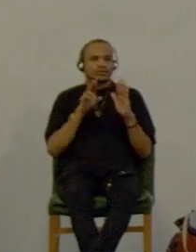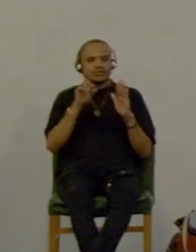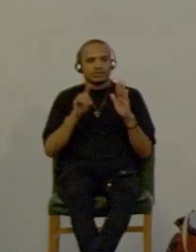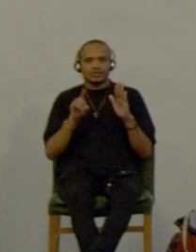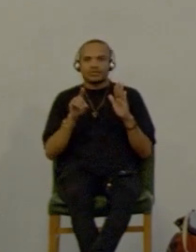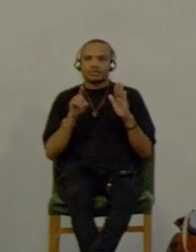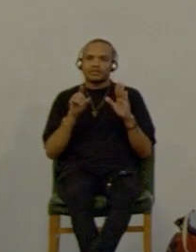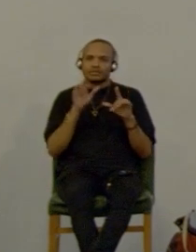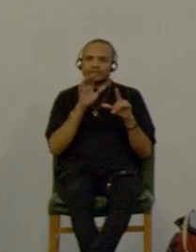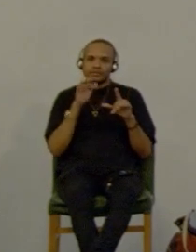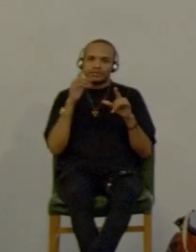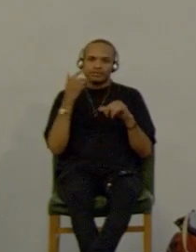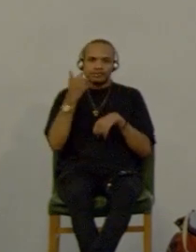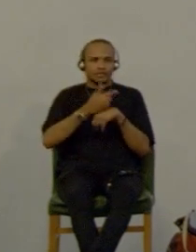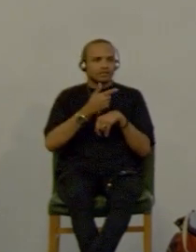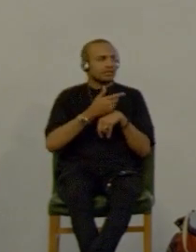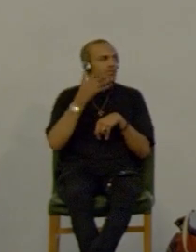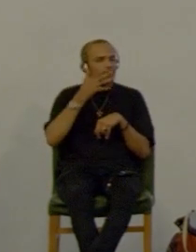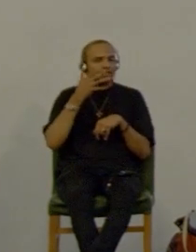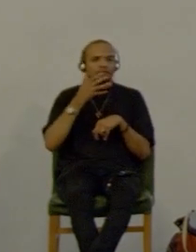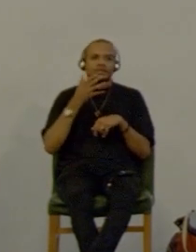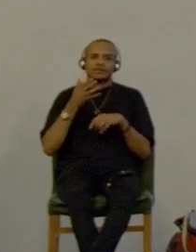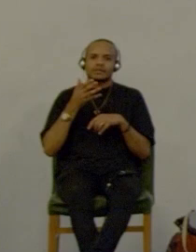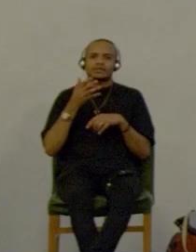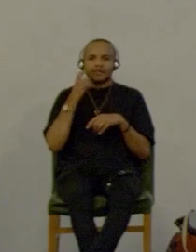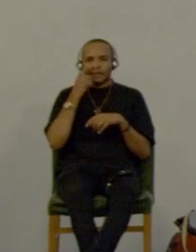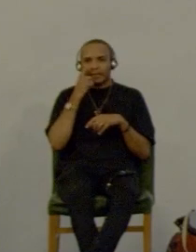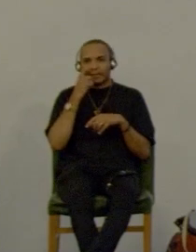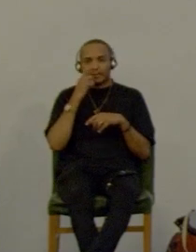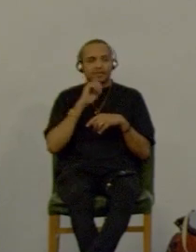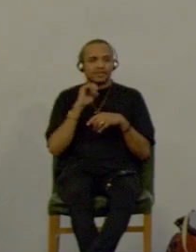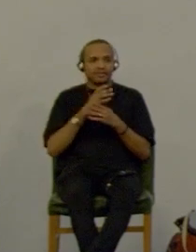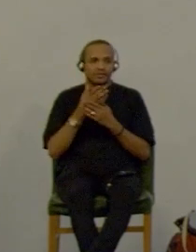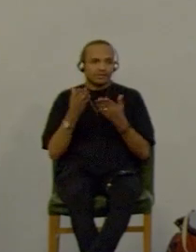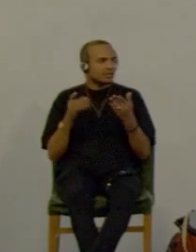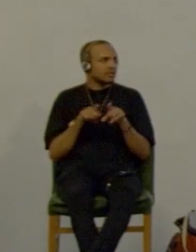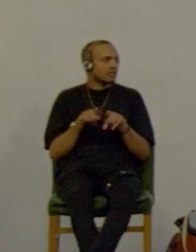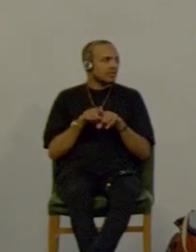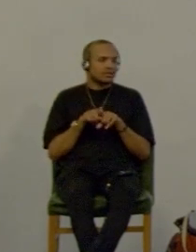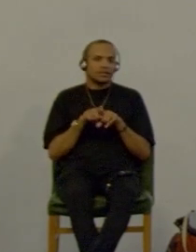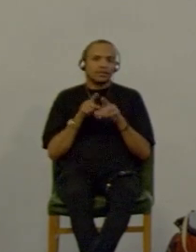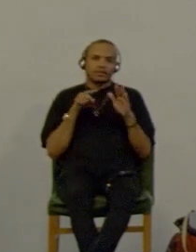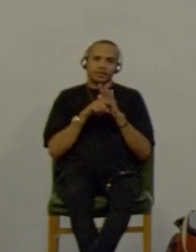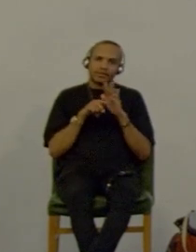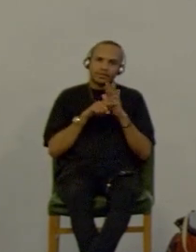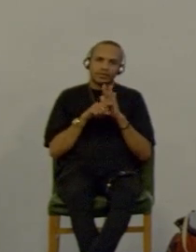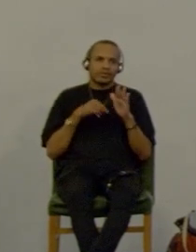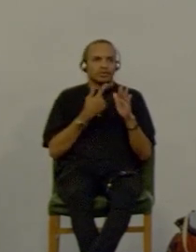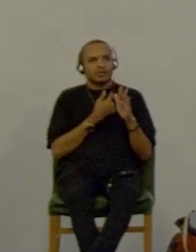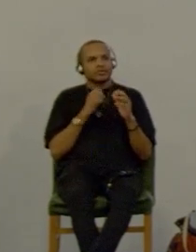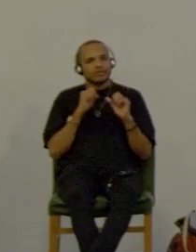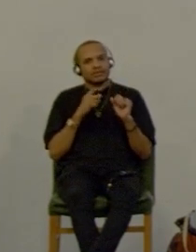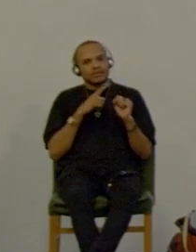direito de imagem. A gente está filmando a mesa. Caso vocês também, né, façam perguntas para a gente